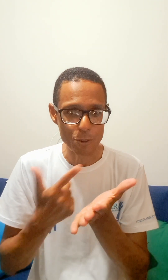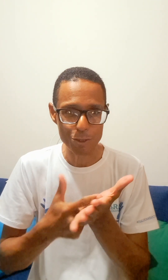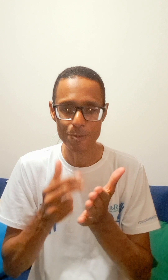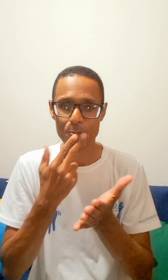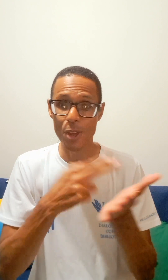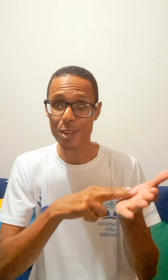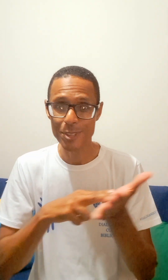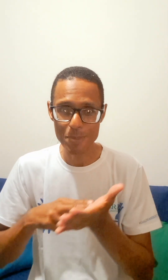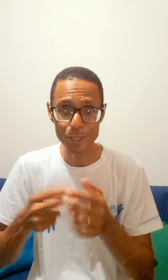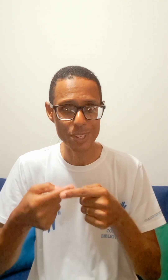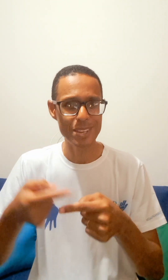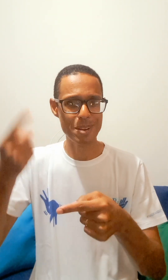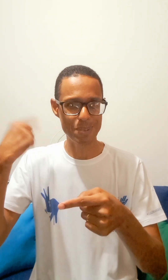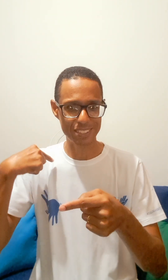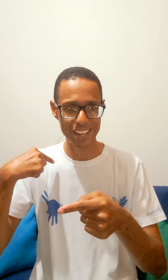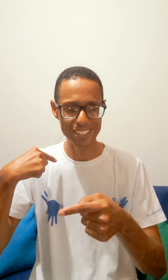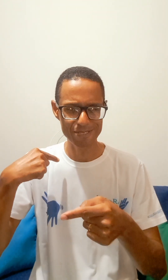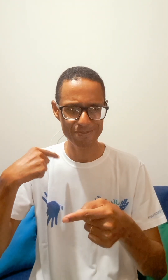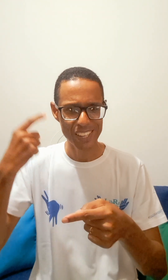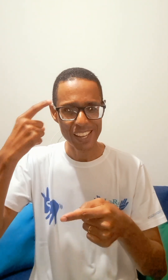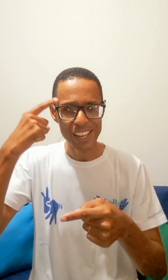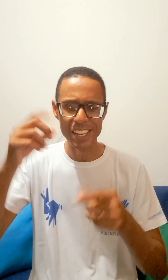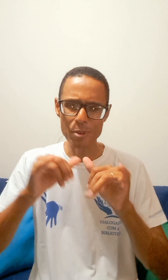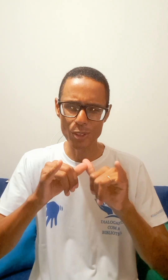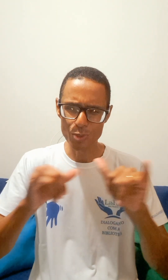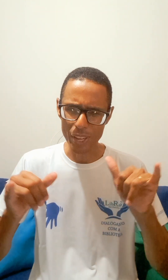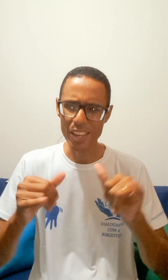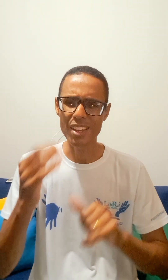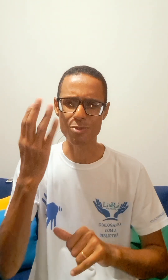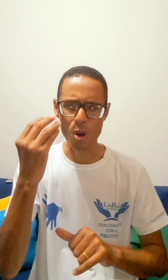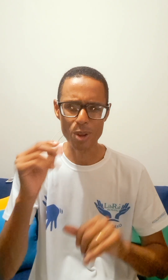livros recebidos a semana passada. Lembra que eu divulguei a foto